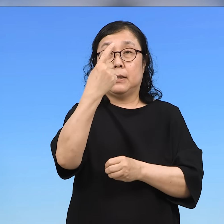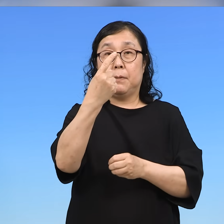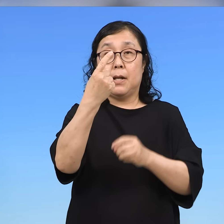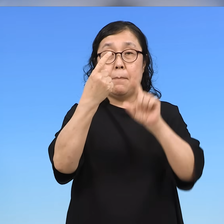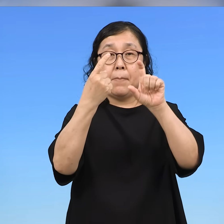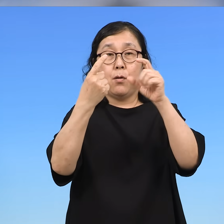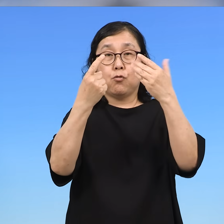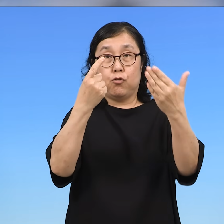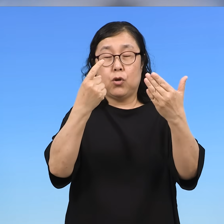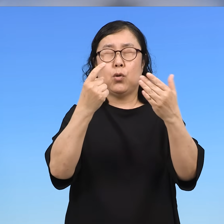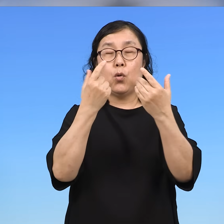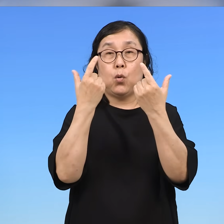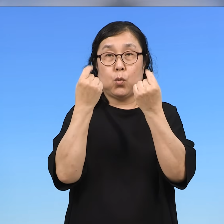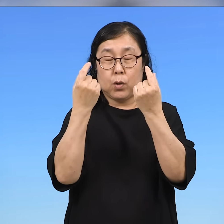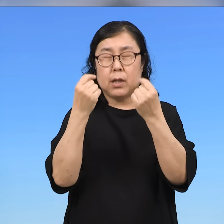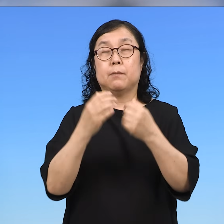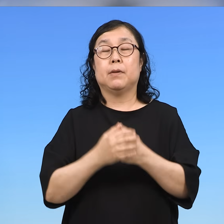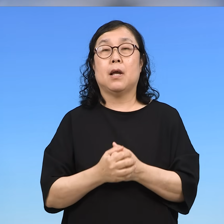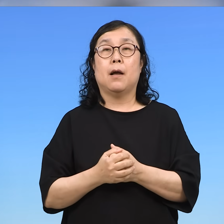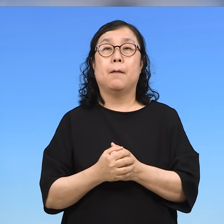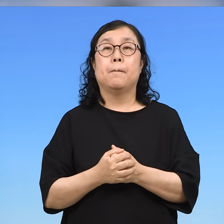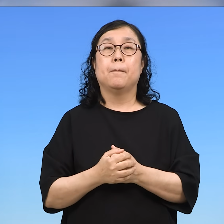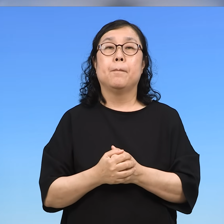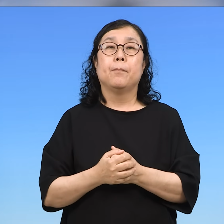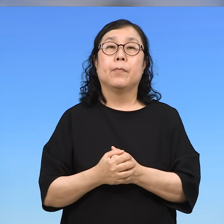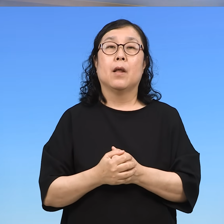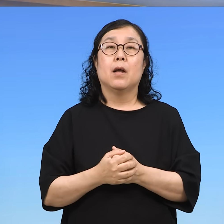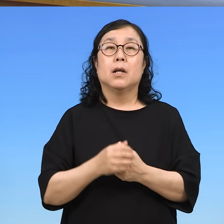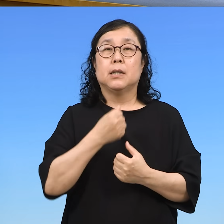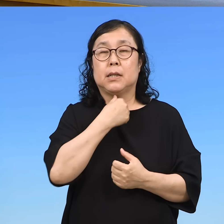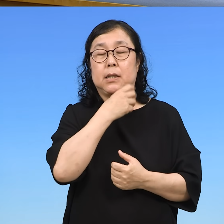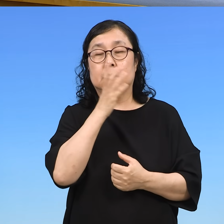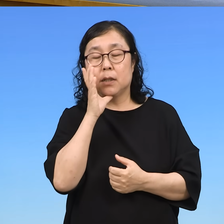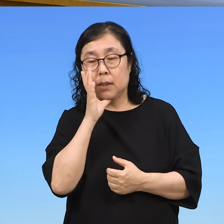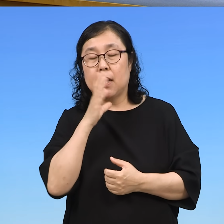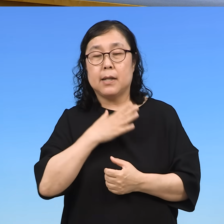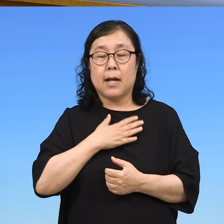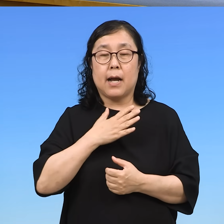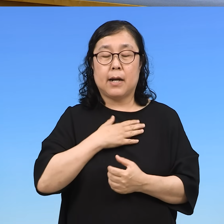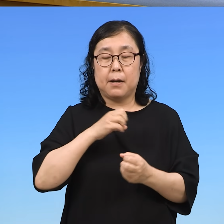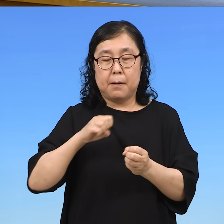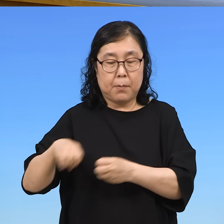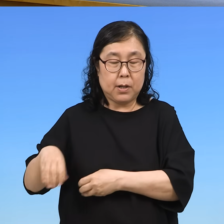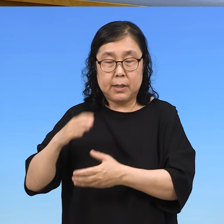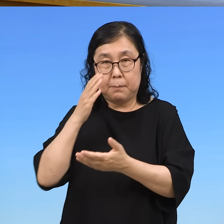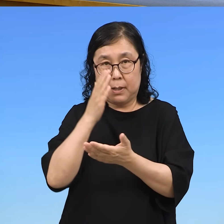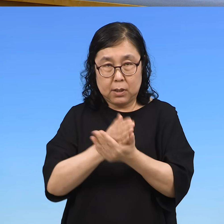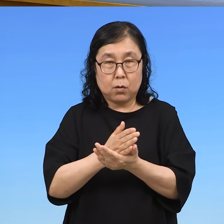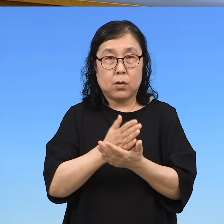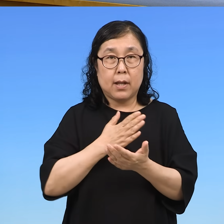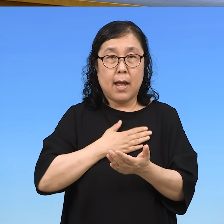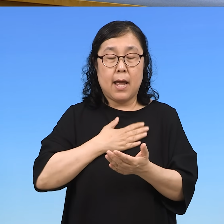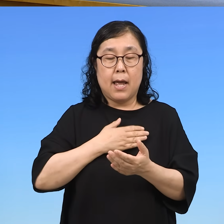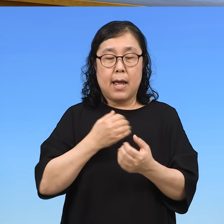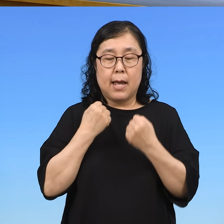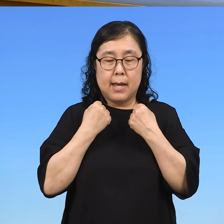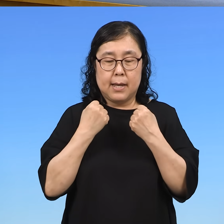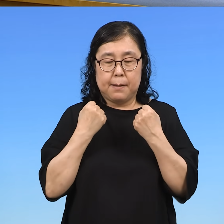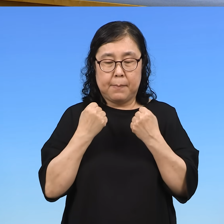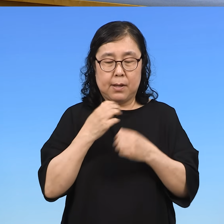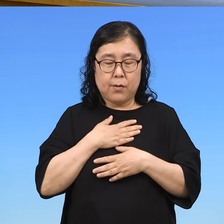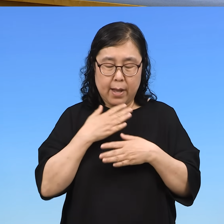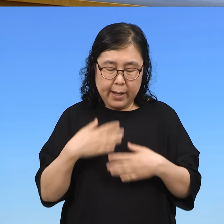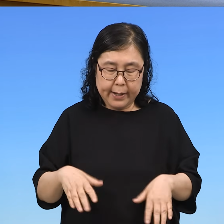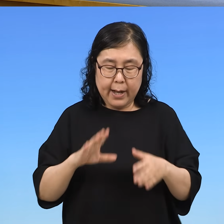제게 참 많은 메시지를 줍니다. 시편 71편 9절입니다. 늙을 때에 나를 버리지 마시며 내